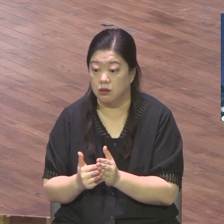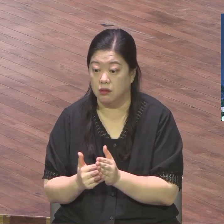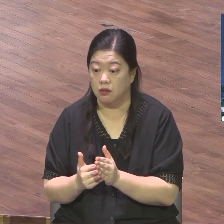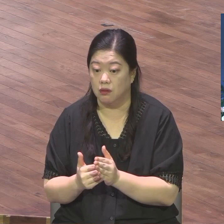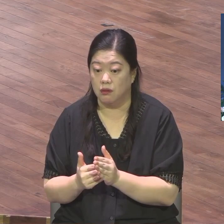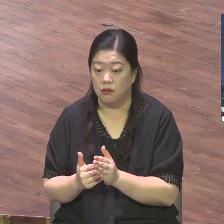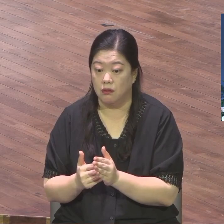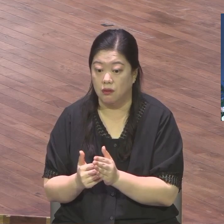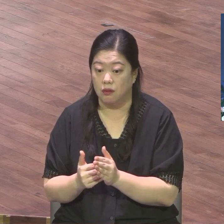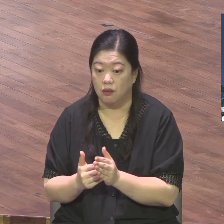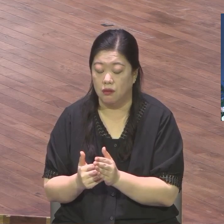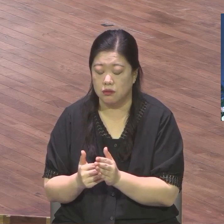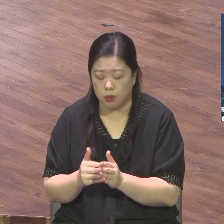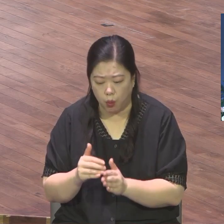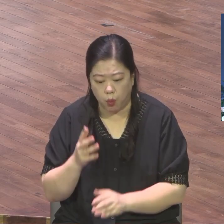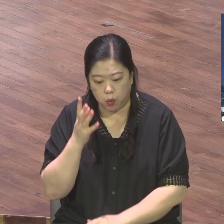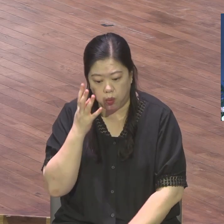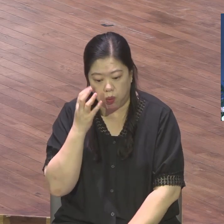개척하니까